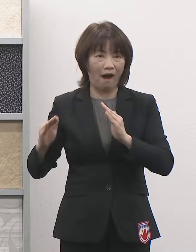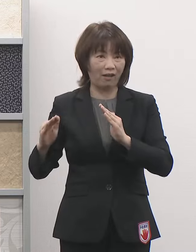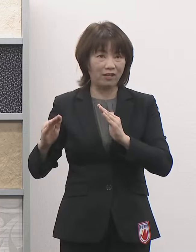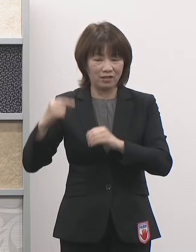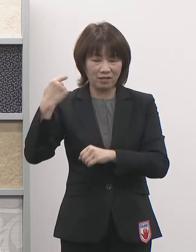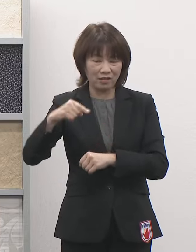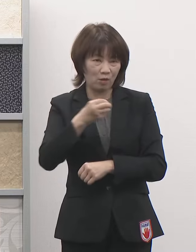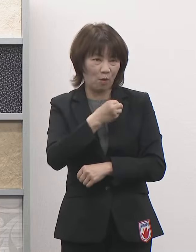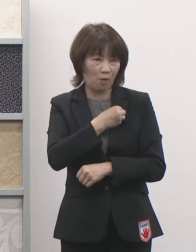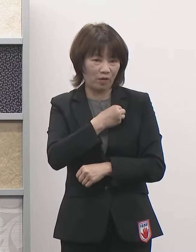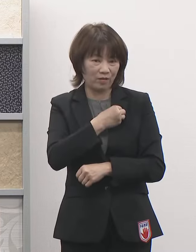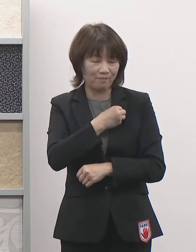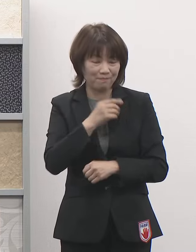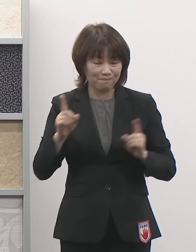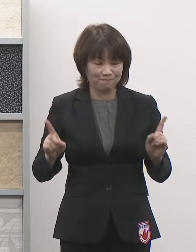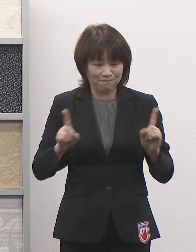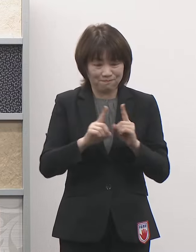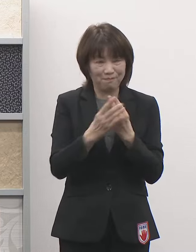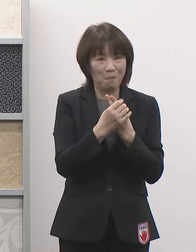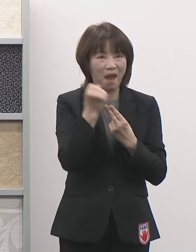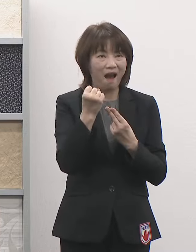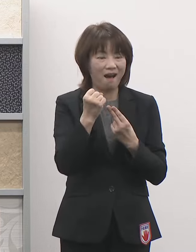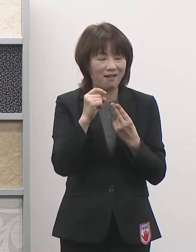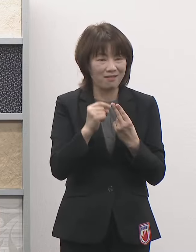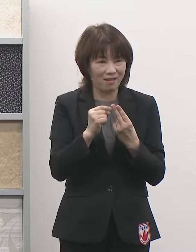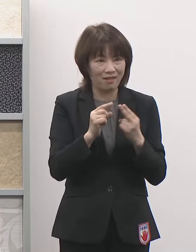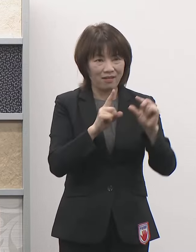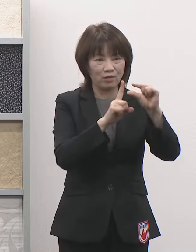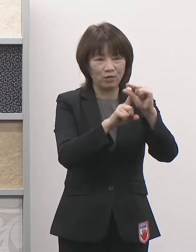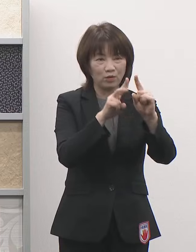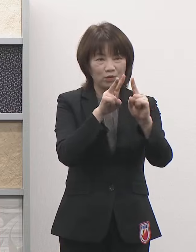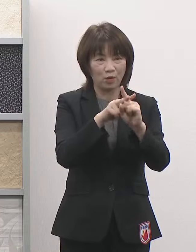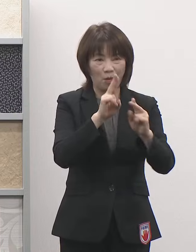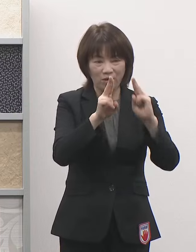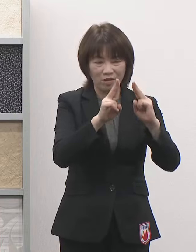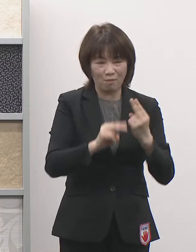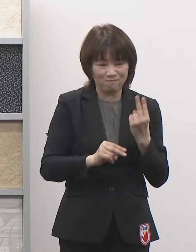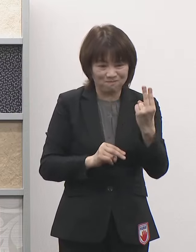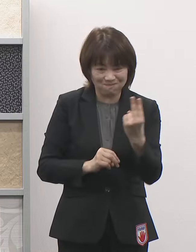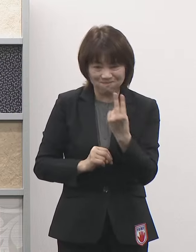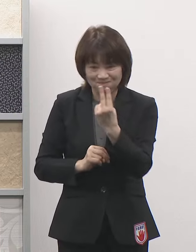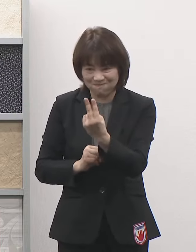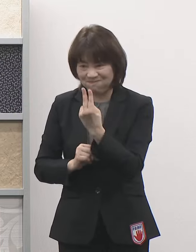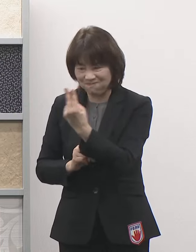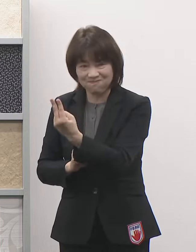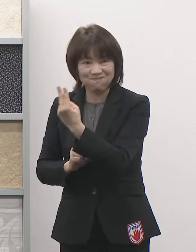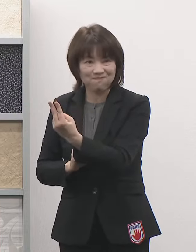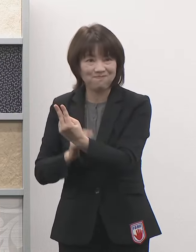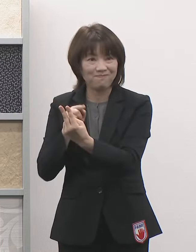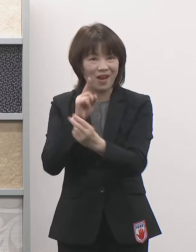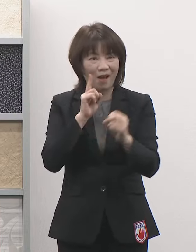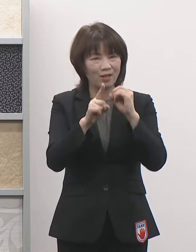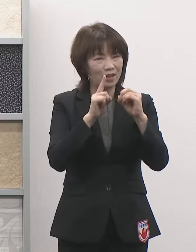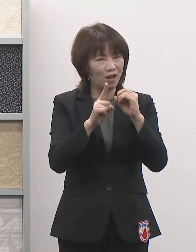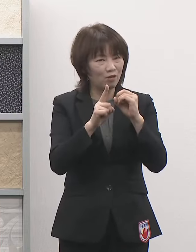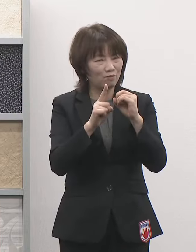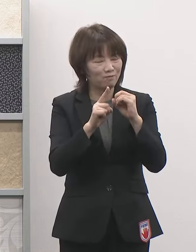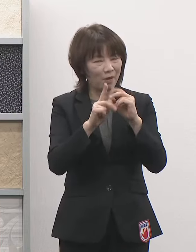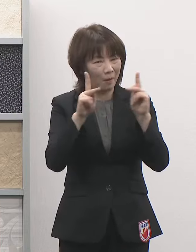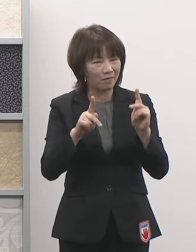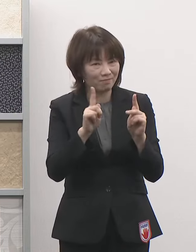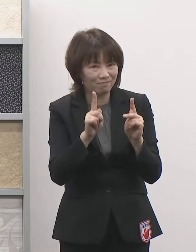作って実際にその県内の中小企業に行っていただいて、でそこで そのデジタルの課題というものをですね